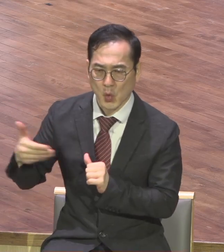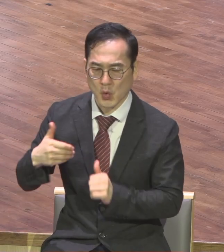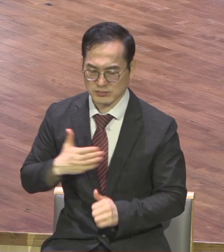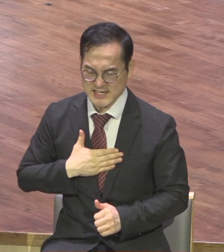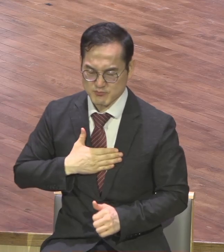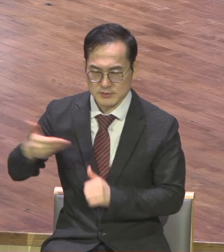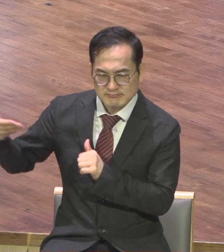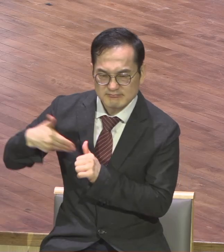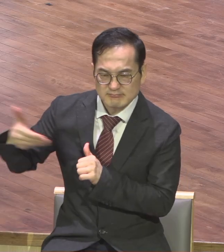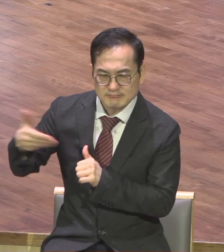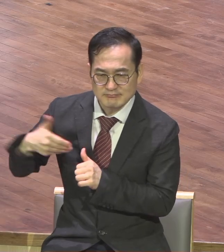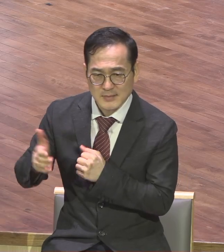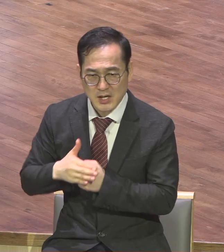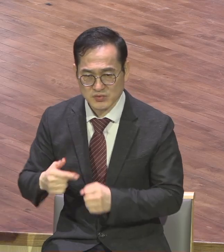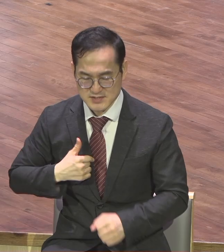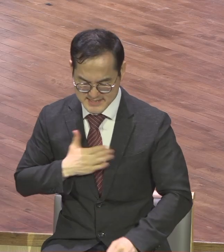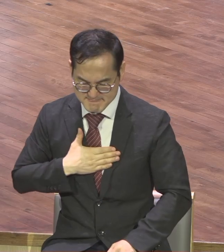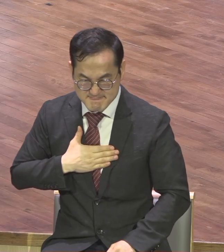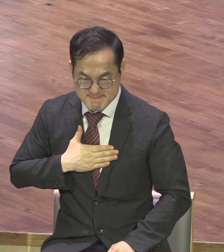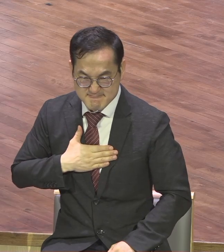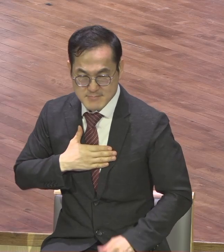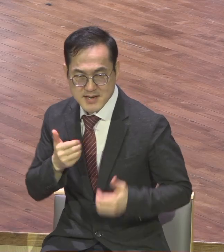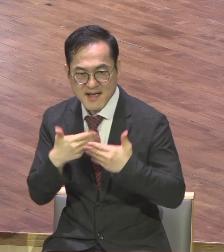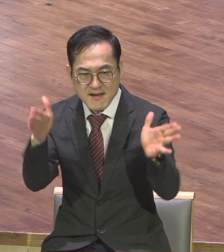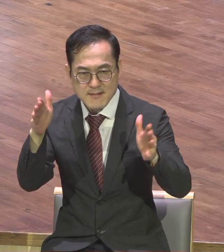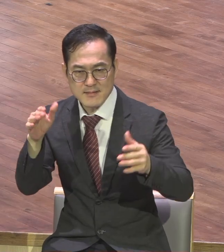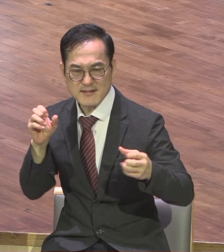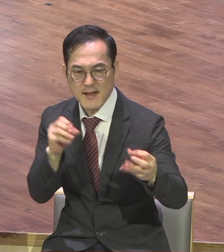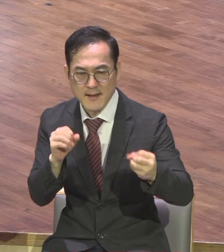싸움을 하도록 영적 싸움이 아니에요. 계속